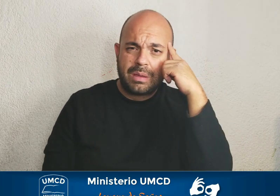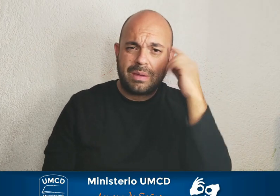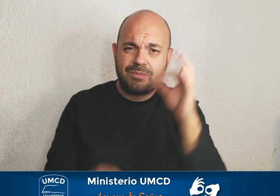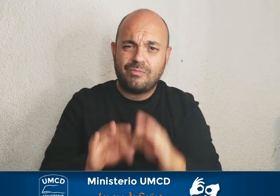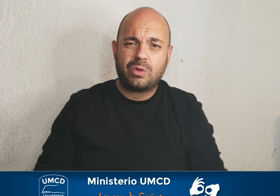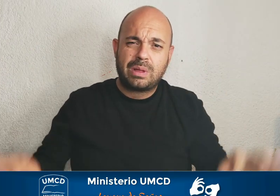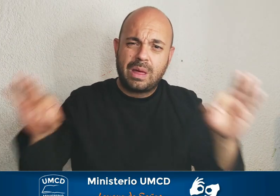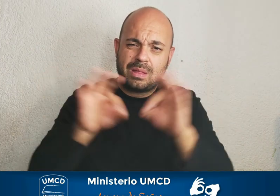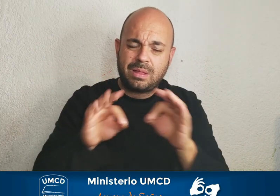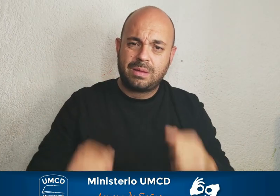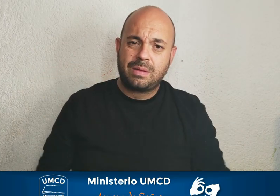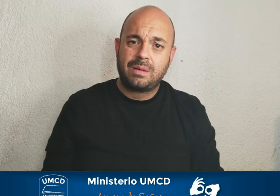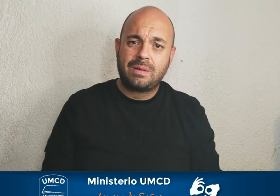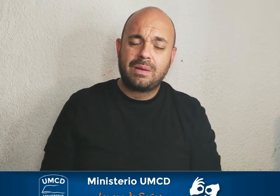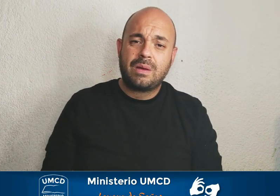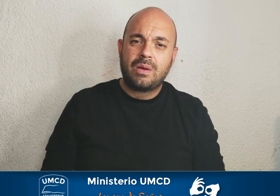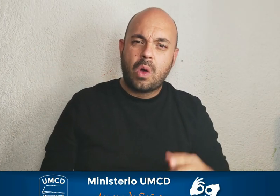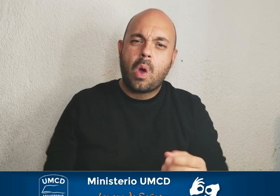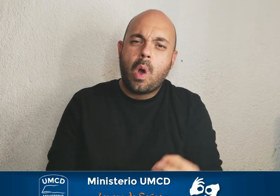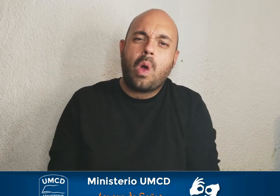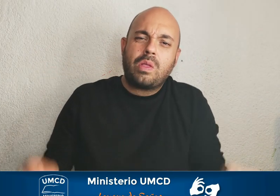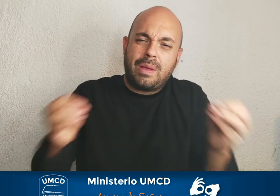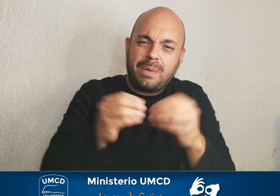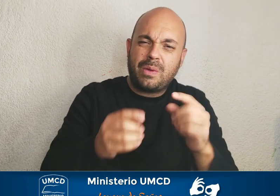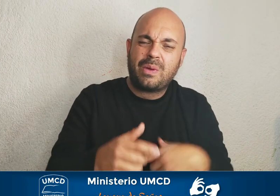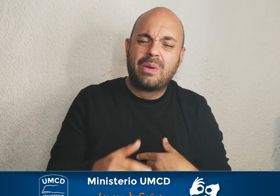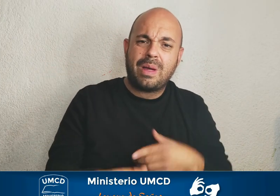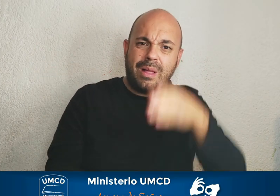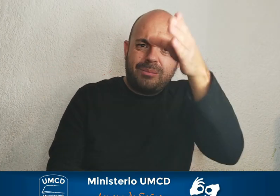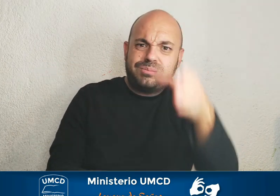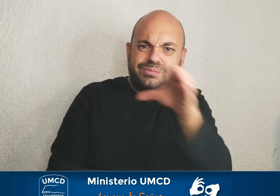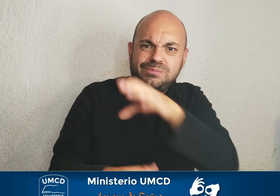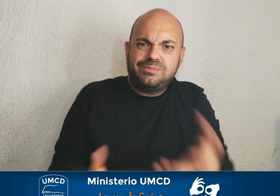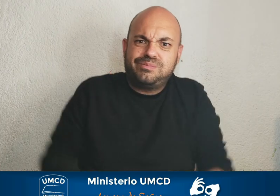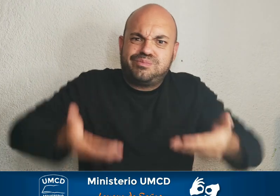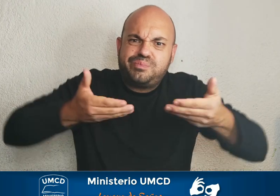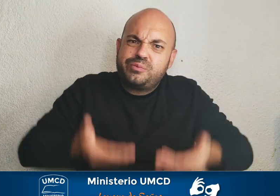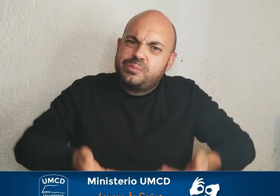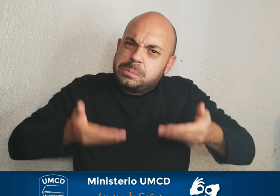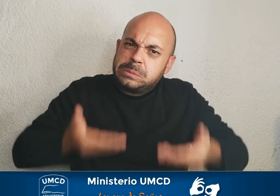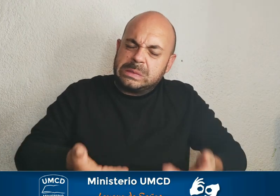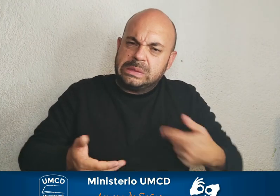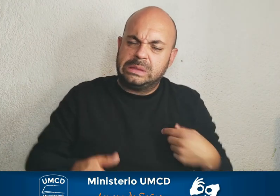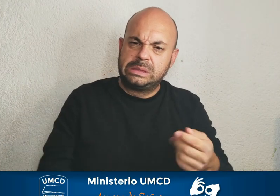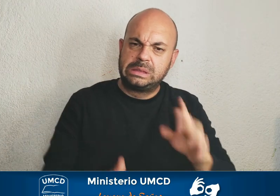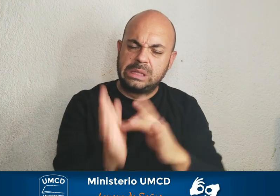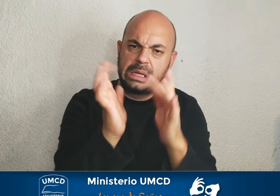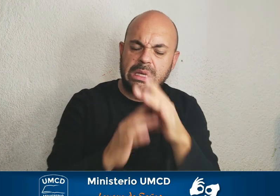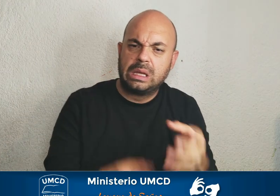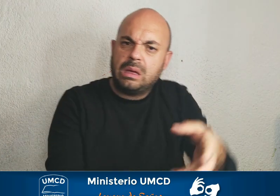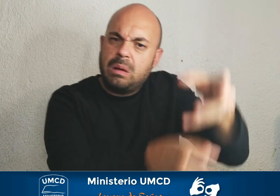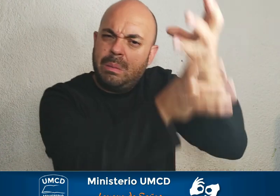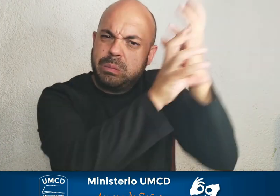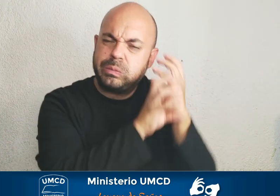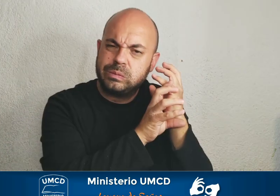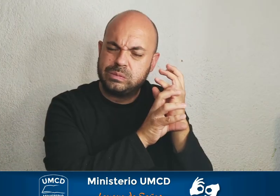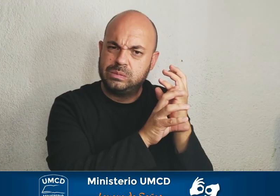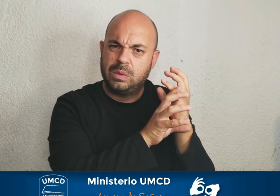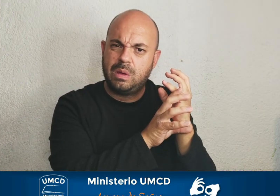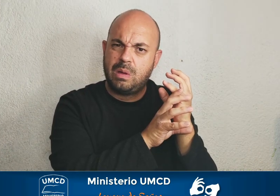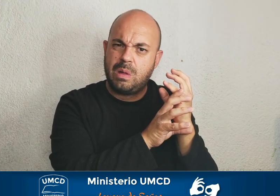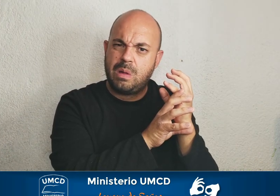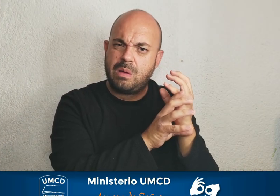algo. Piense por un momento, ¿cuán grande fue, como decía al inicio, cuán grande pudo haber sido la cruz que llevó